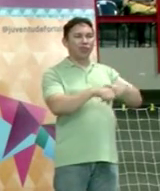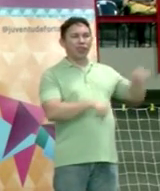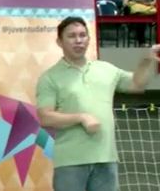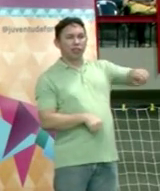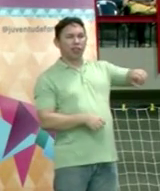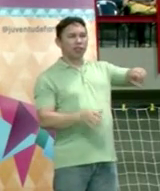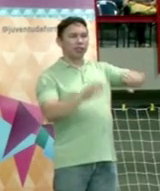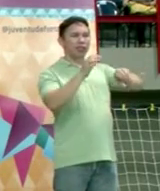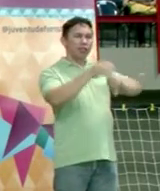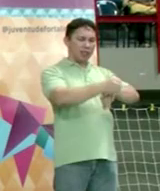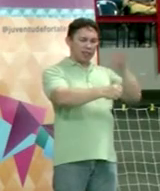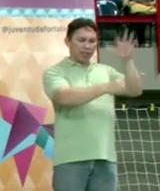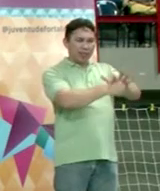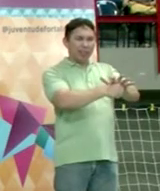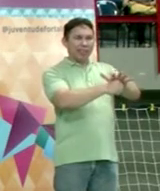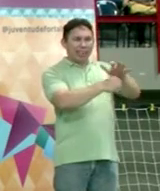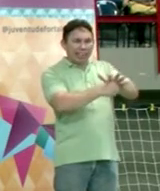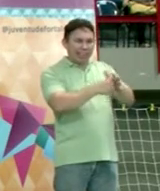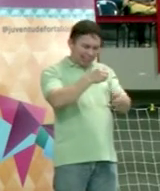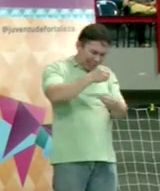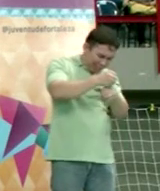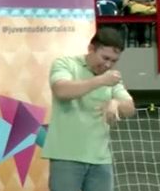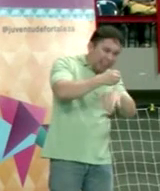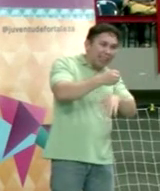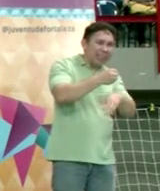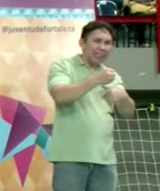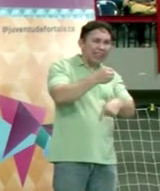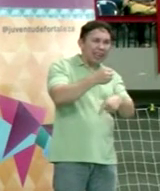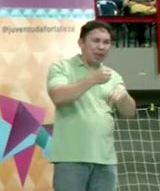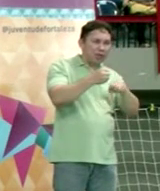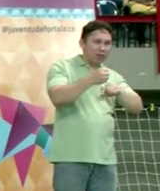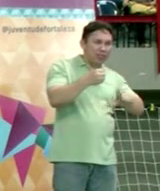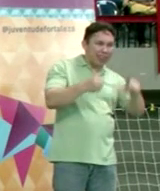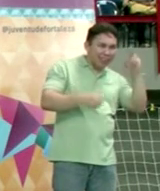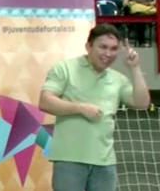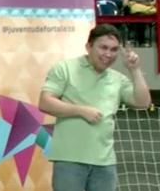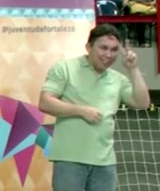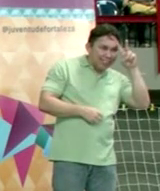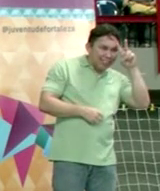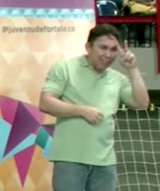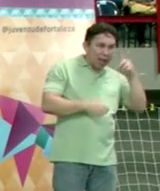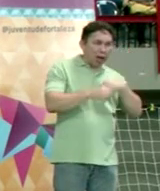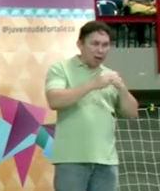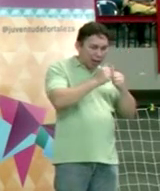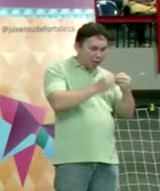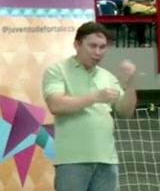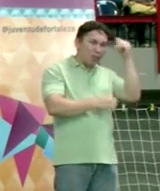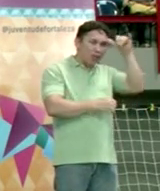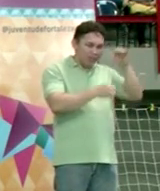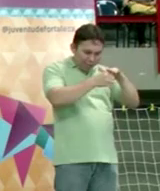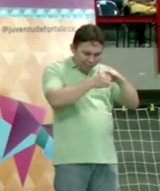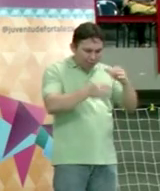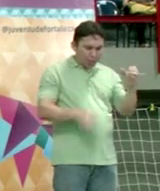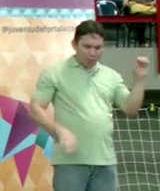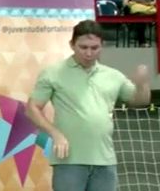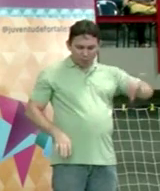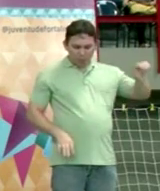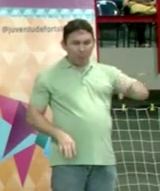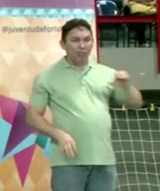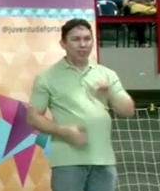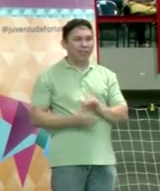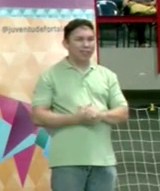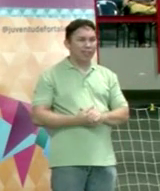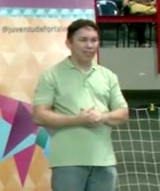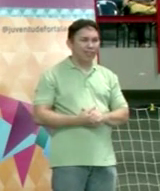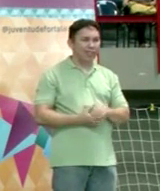que antigamente, quando um aparelho caía na água, um celular, o pessoal desmontava e fazia o quê? Tacava numa panela